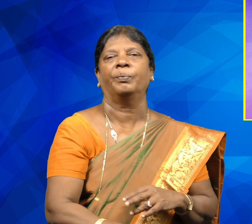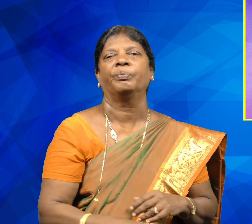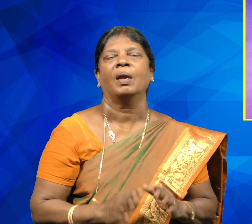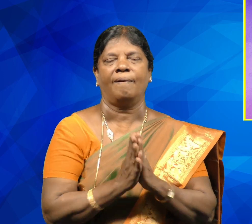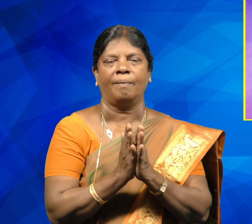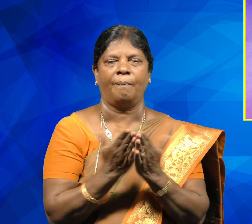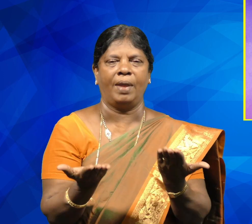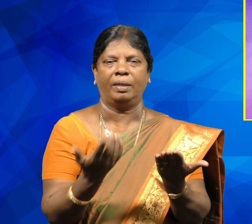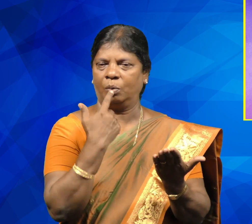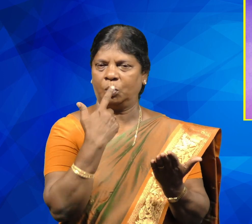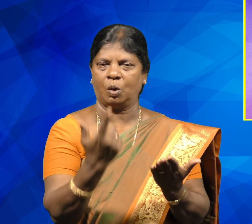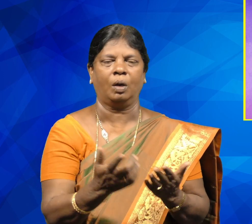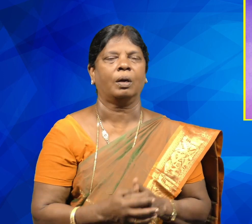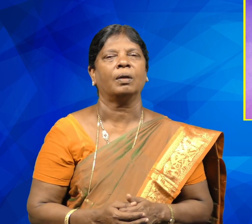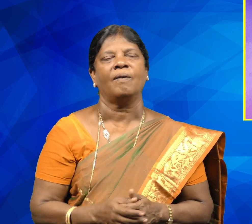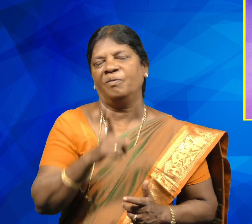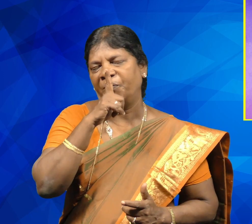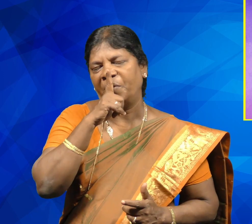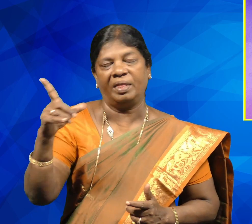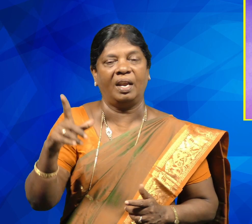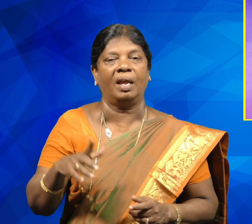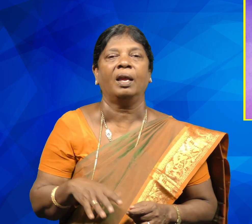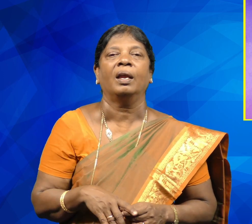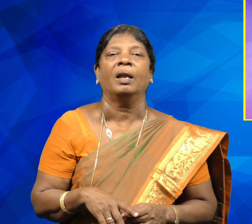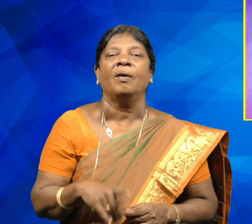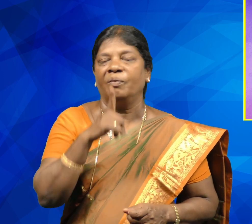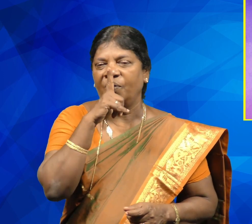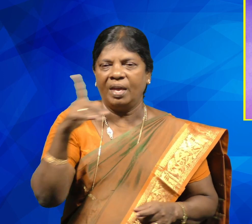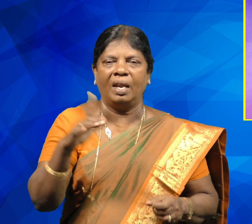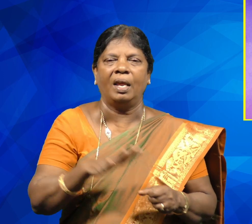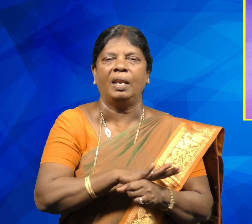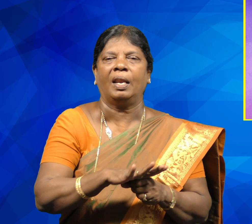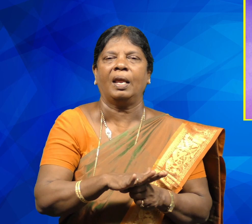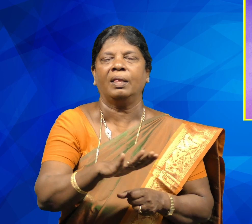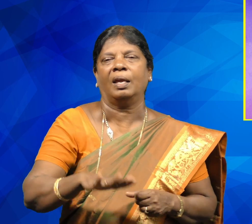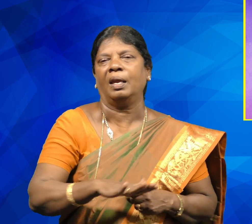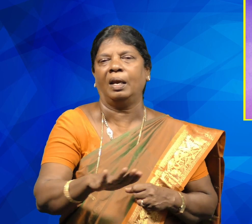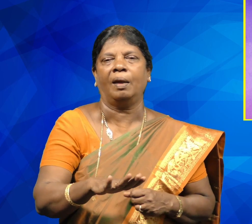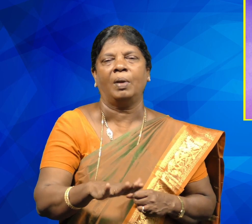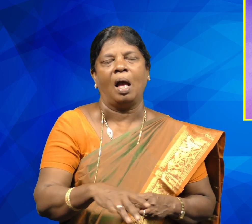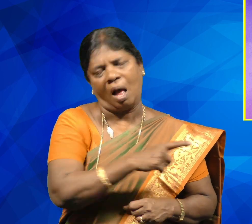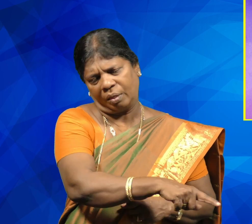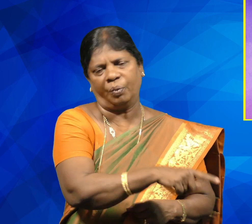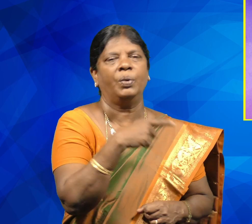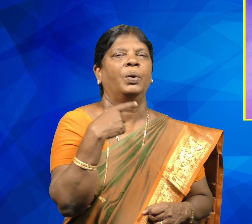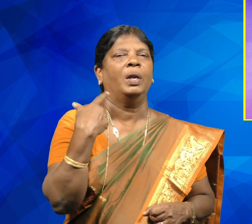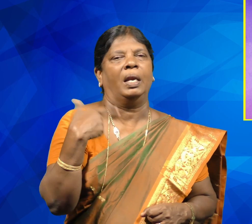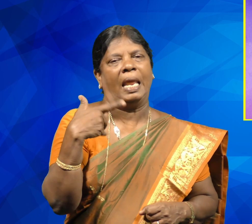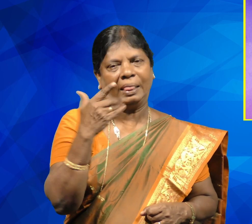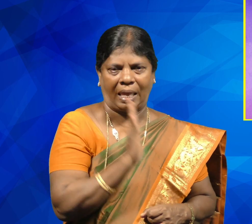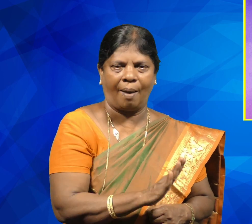வீடு நரகம் என்று இந்த பைபிள் தெளிவாய் சொல்லுகிறது. வேதனை மிகுந்த இடம், அந்த வேதனை மிகுந்த இடத்திற்கு,